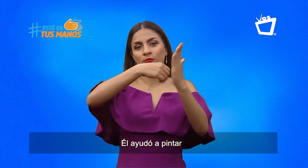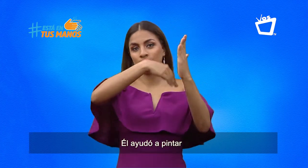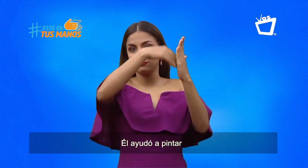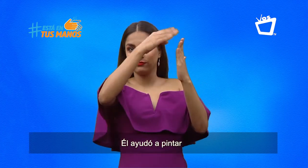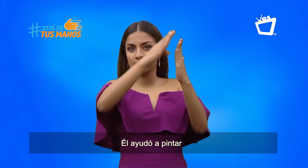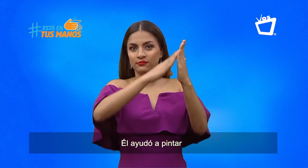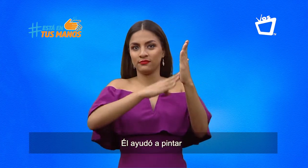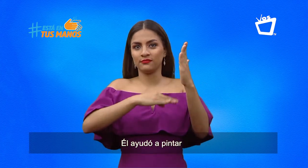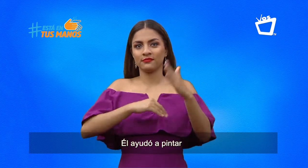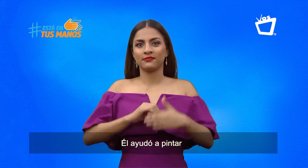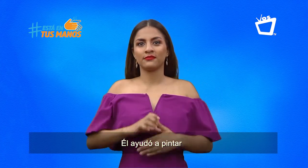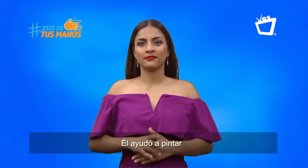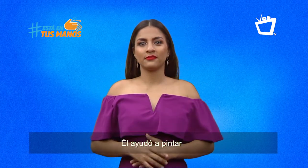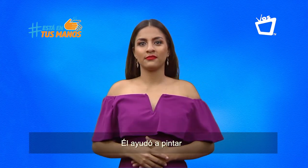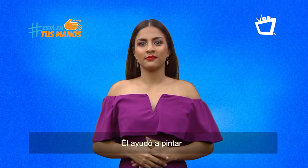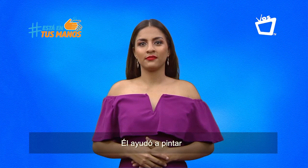él ayudó a pintar